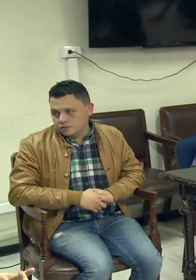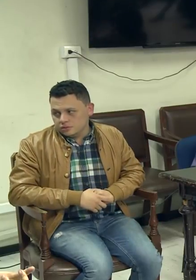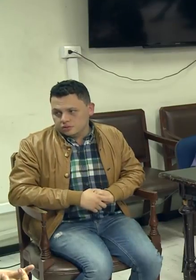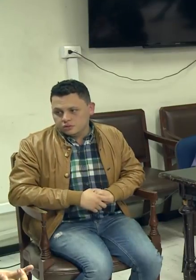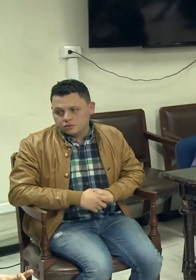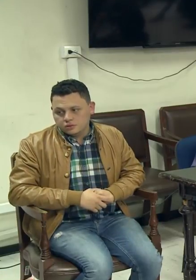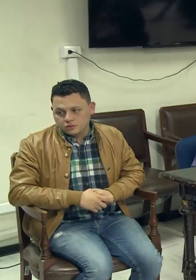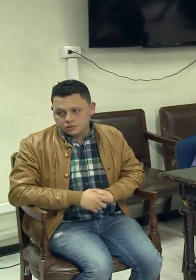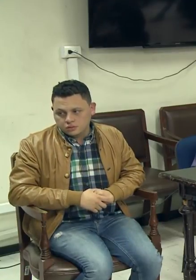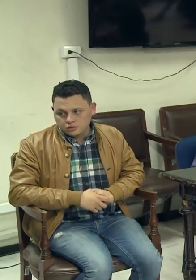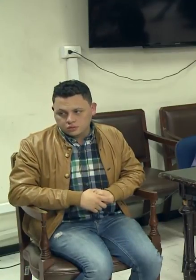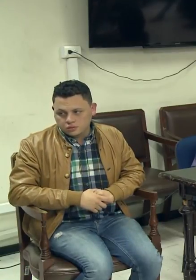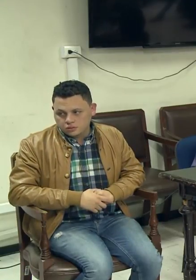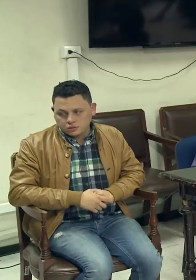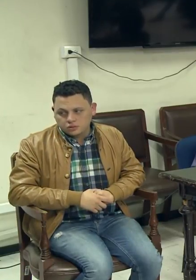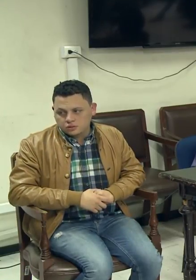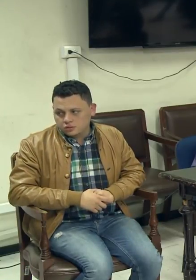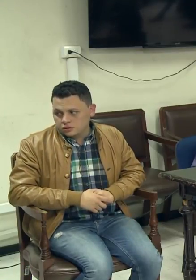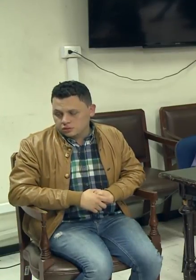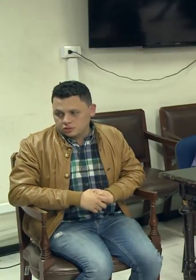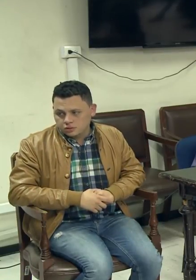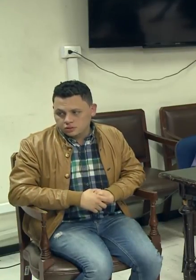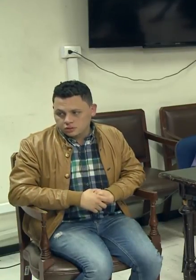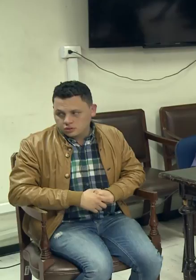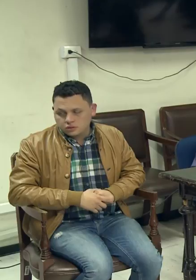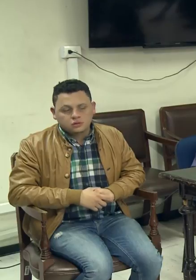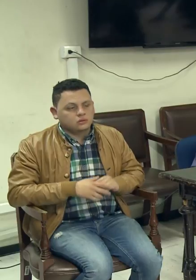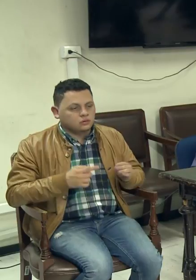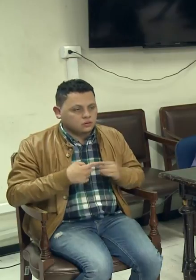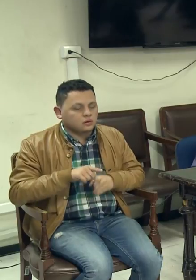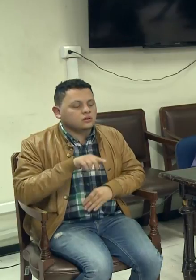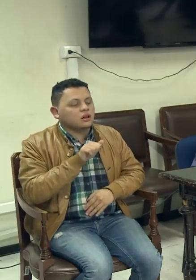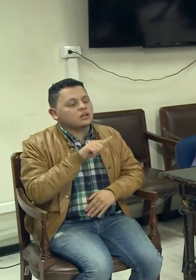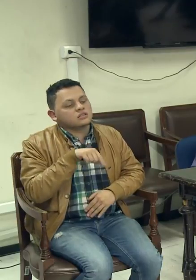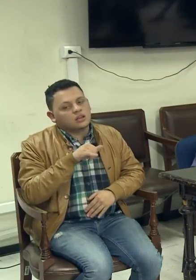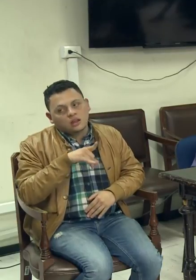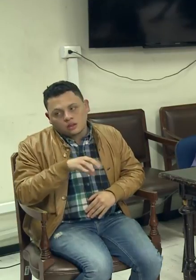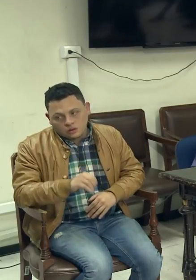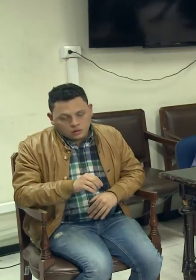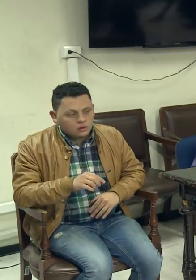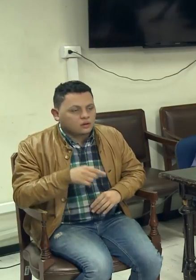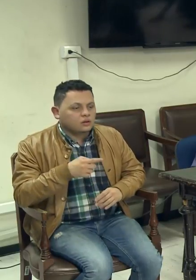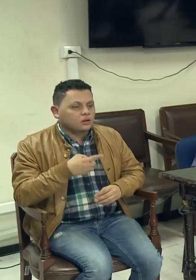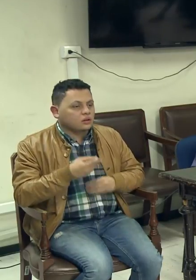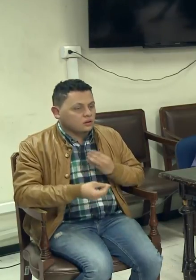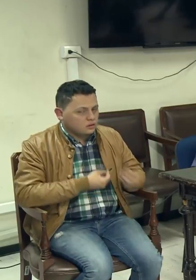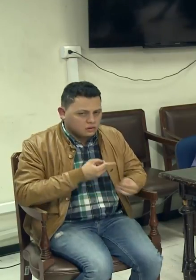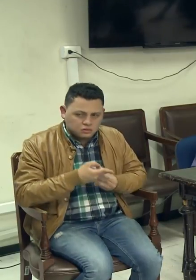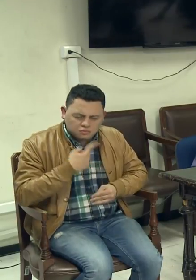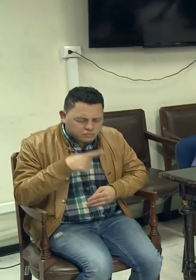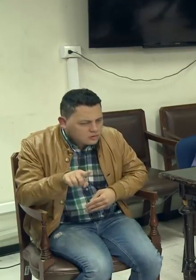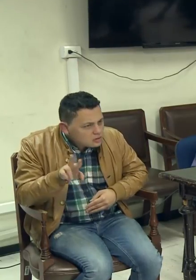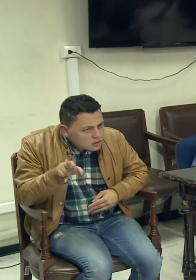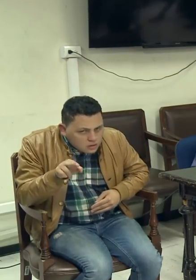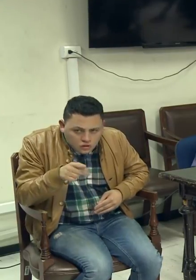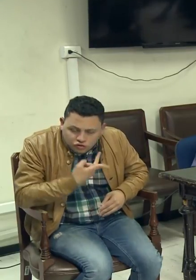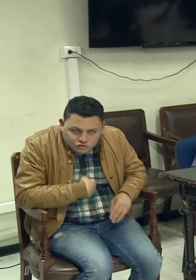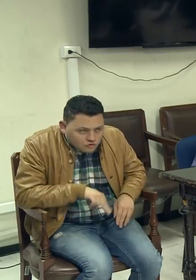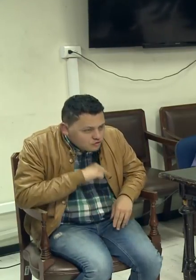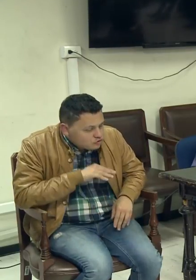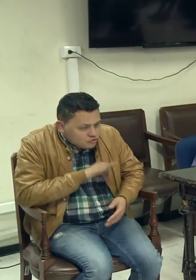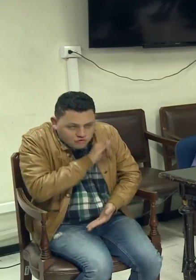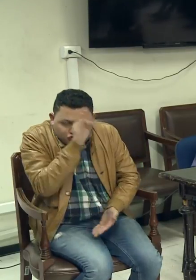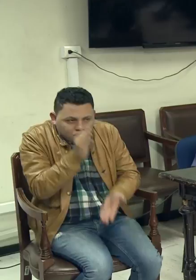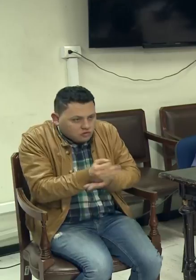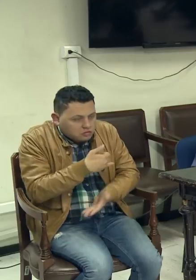Sí. Ellas hacen, han aprendido de los hombres a hacer asado. ¿Y saben que hacen una cosa rarísima que a nosotras nunca se